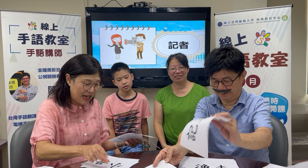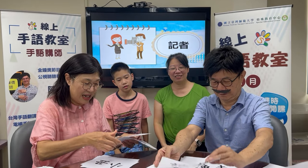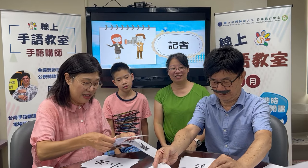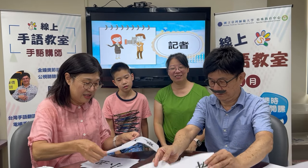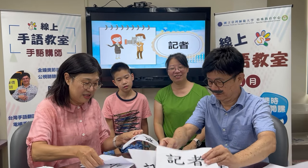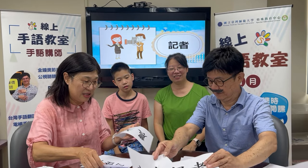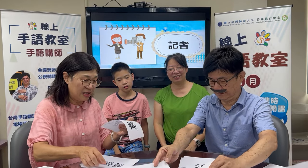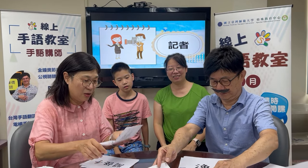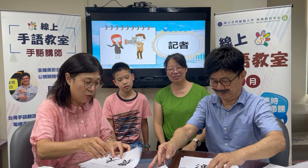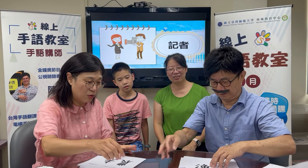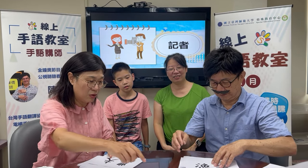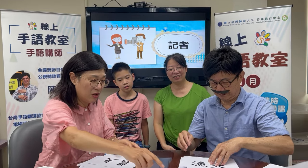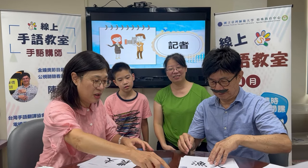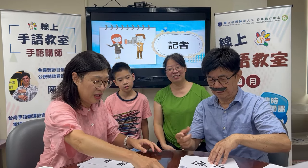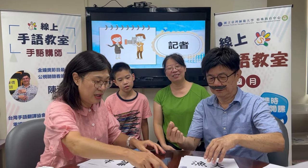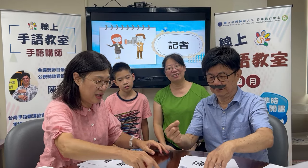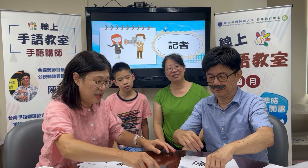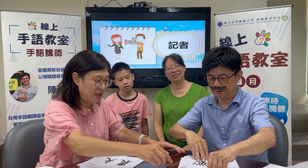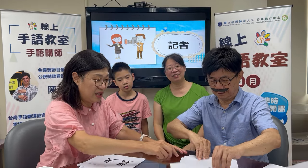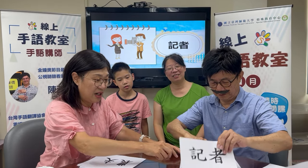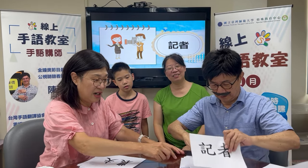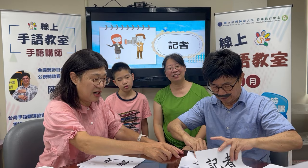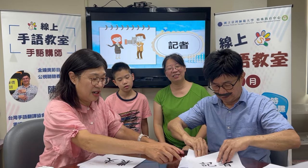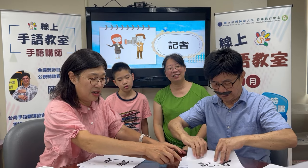三四五，一二。